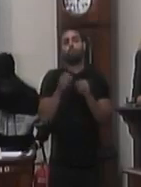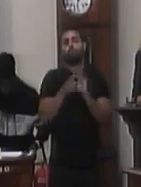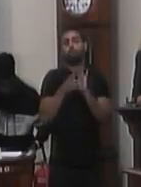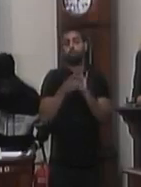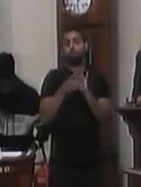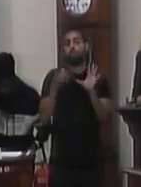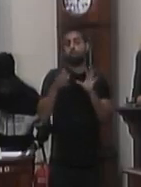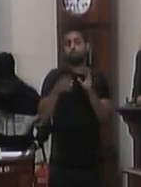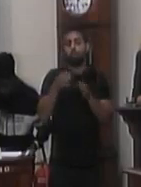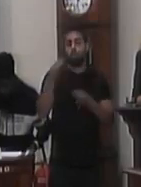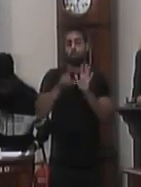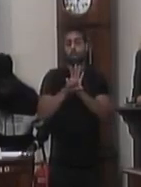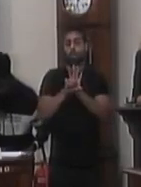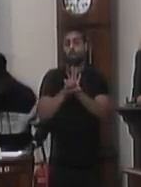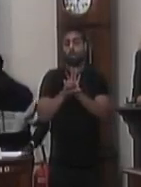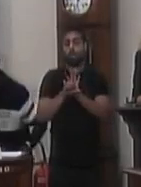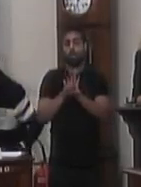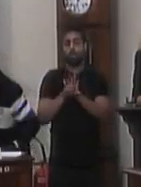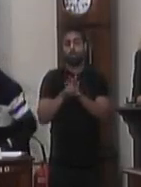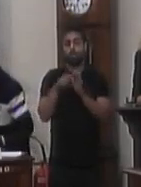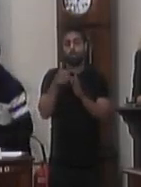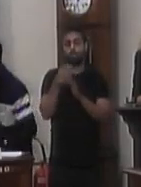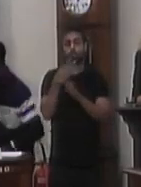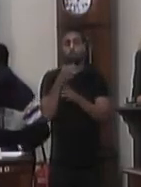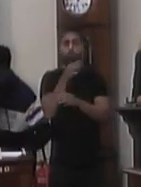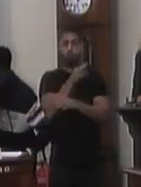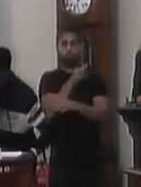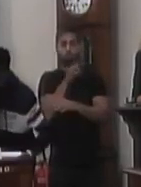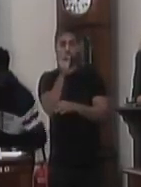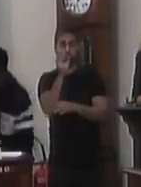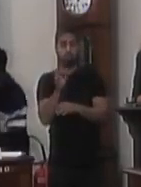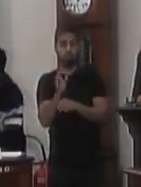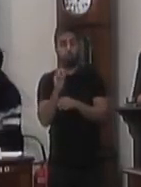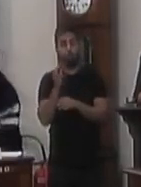autorização legislativa para a aplicação dos 14%, ou vai se manter o 11%?